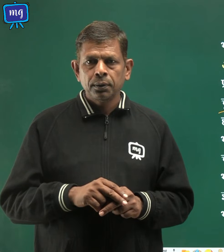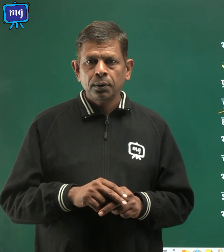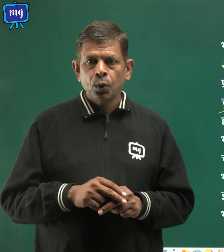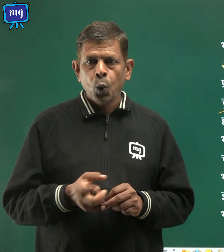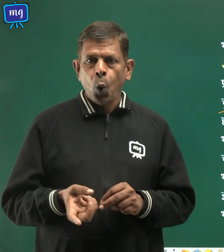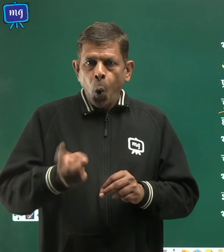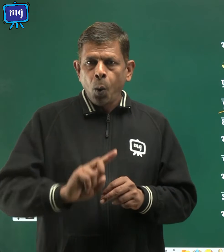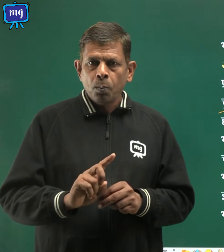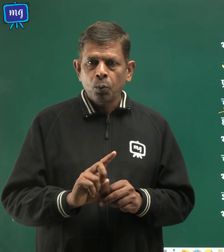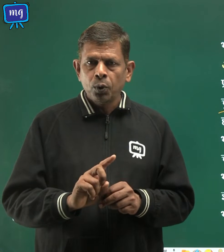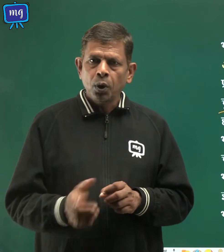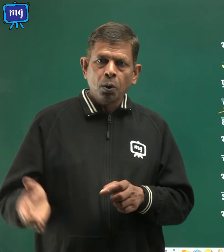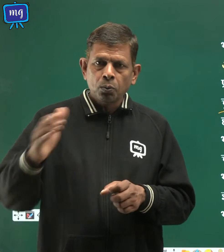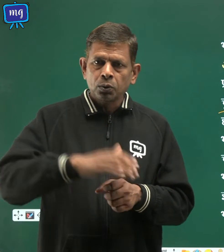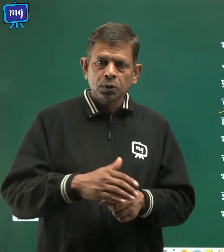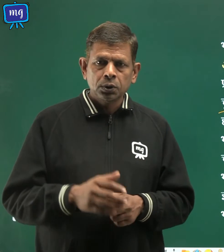पुनः परिपूर्ति